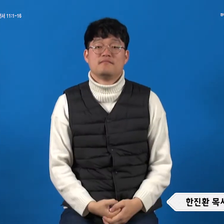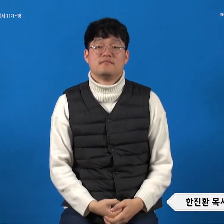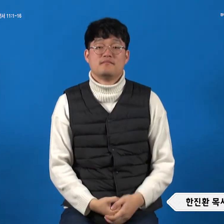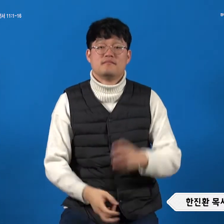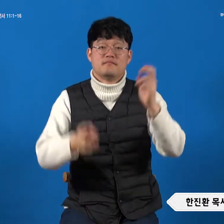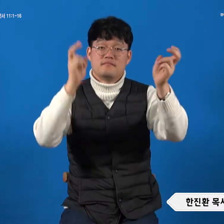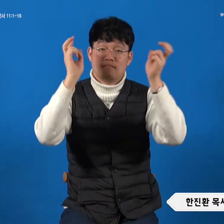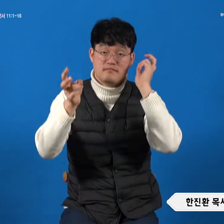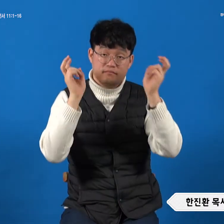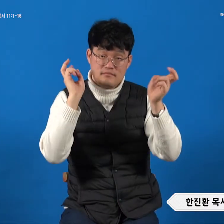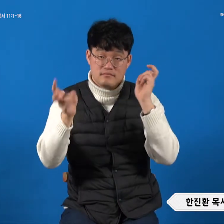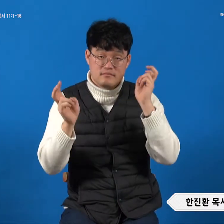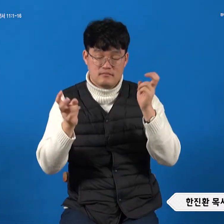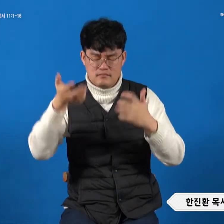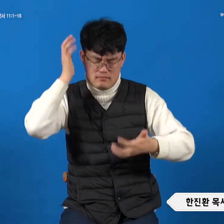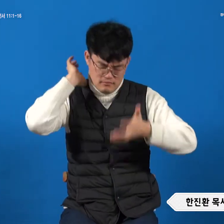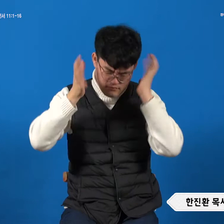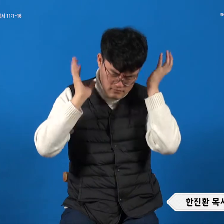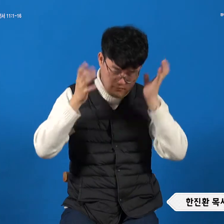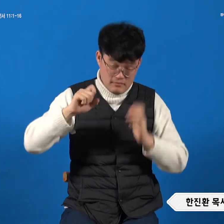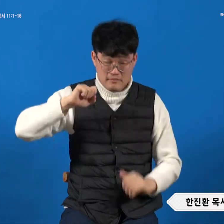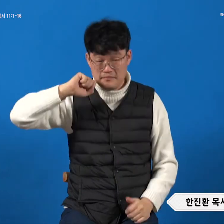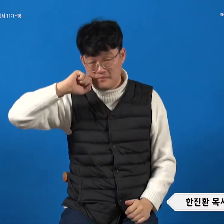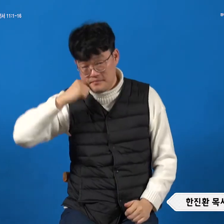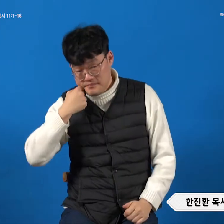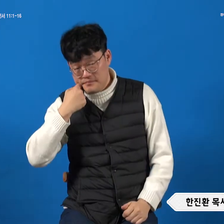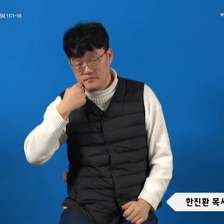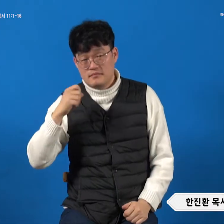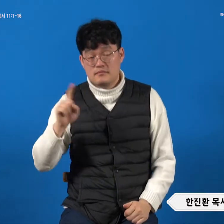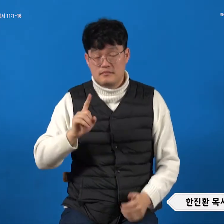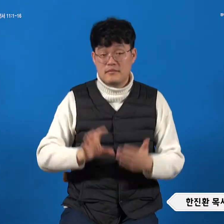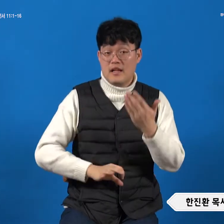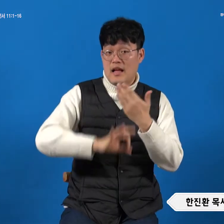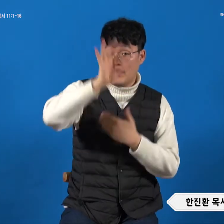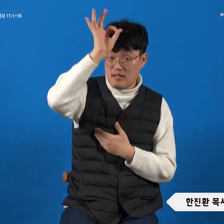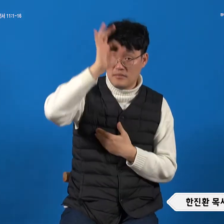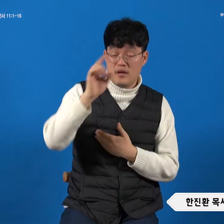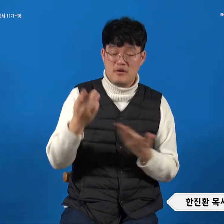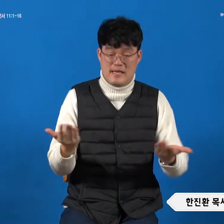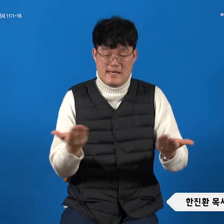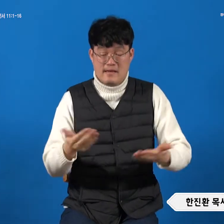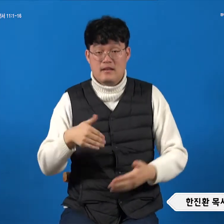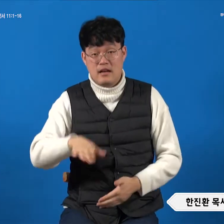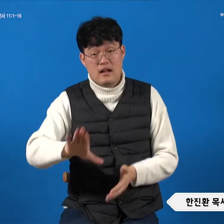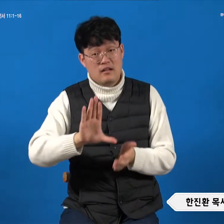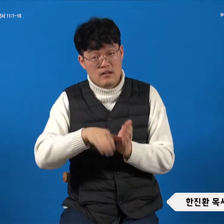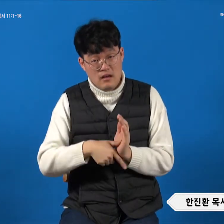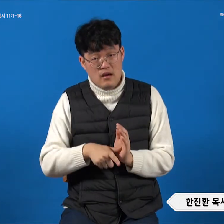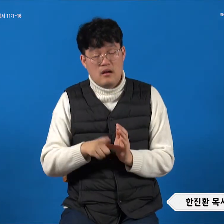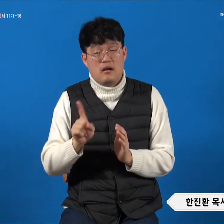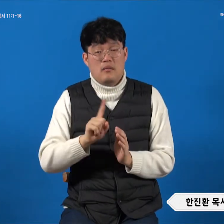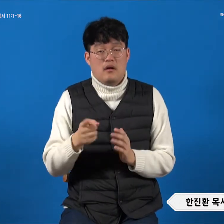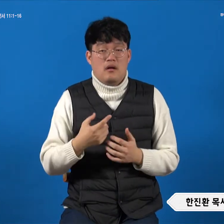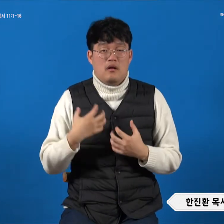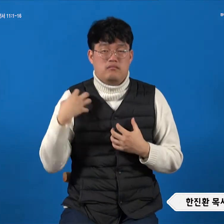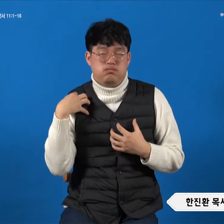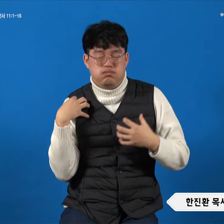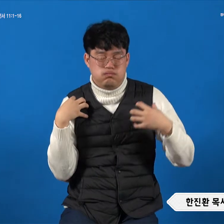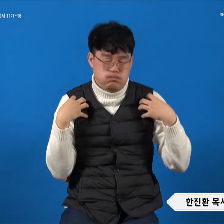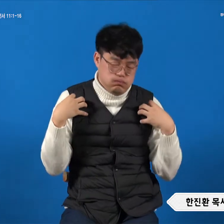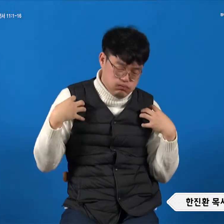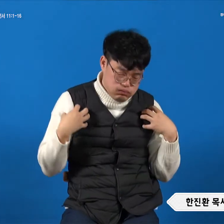없습니다. 회사가 뭐 복잡하고 어려워서 그래서 아침에 출근할 때 그냥 천근만근